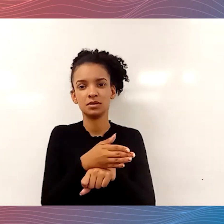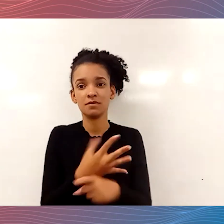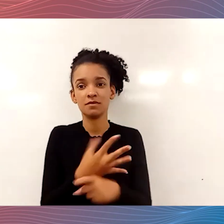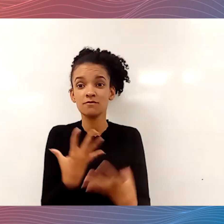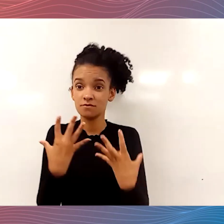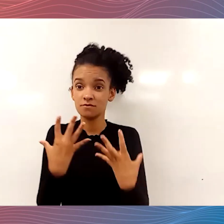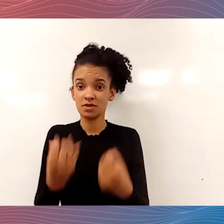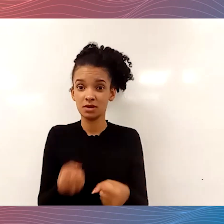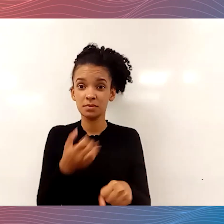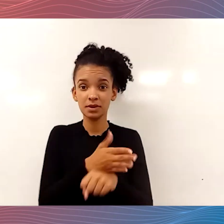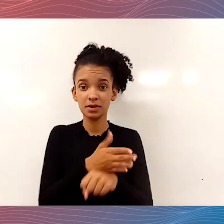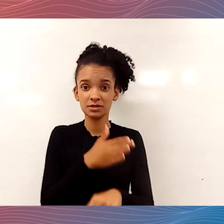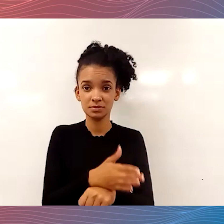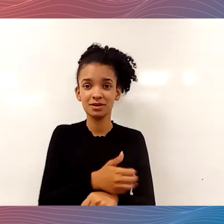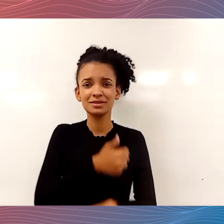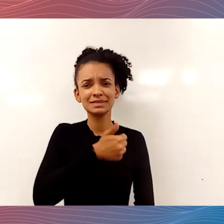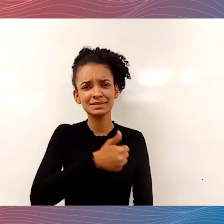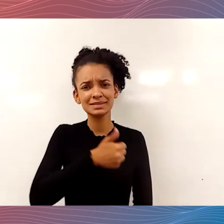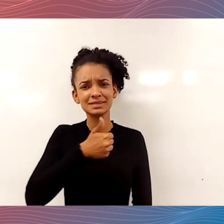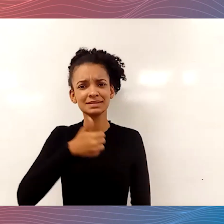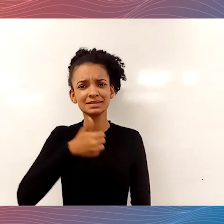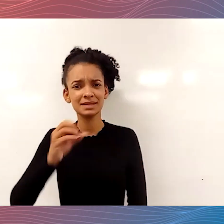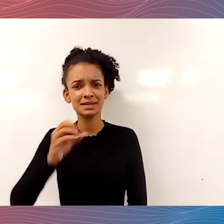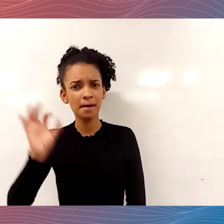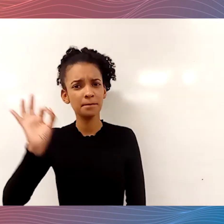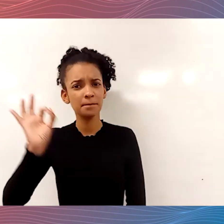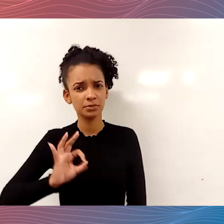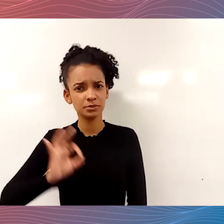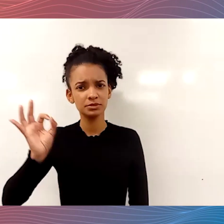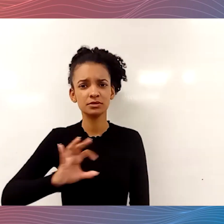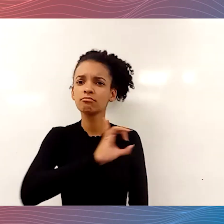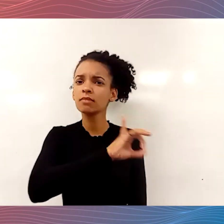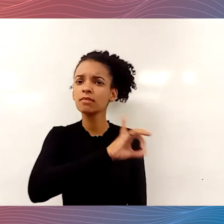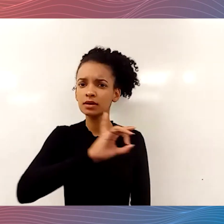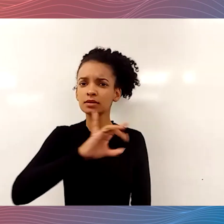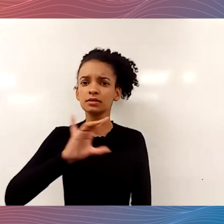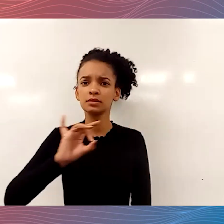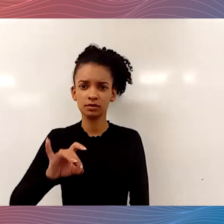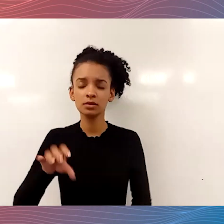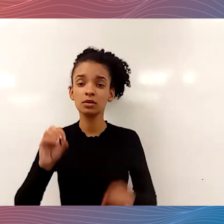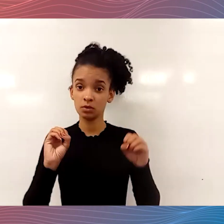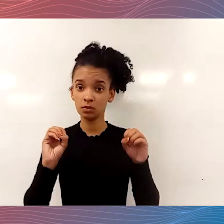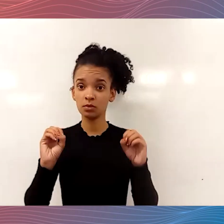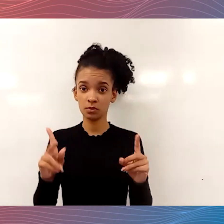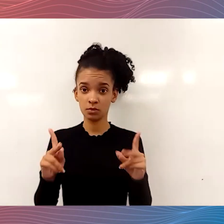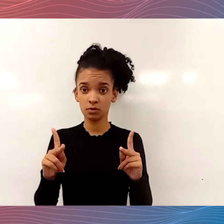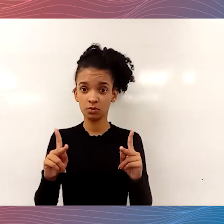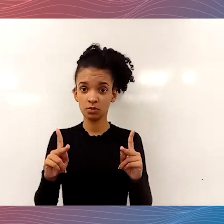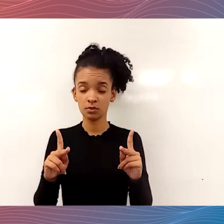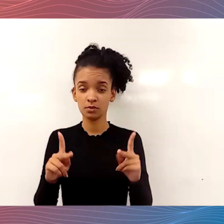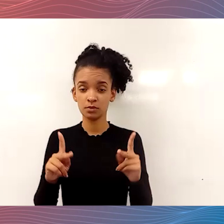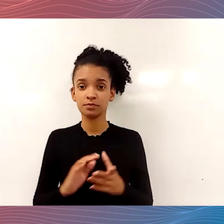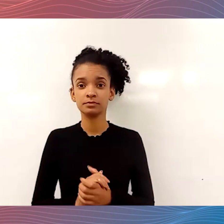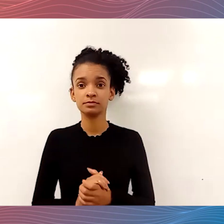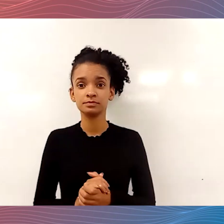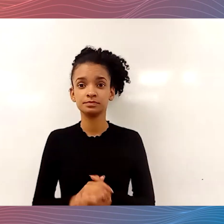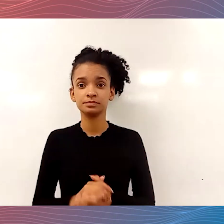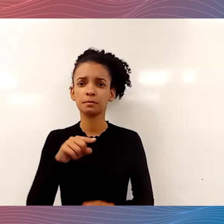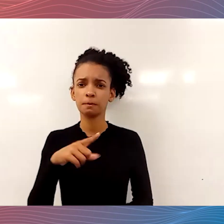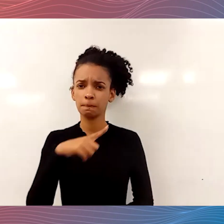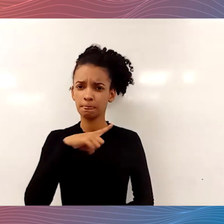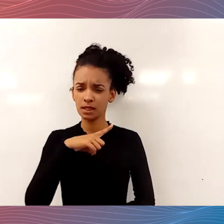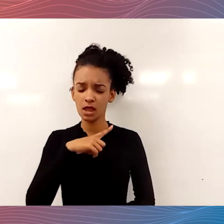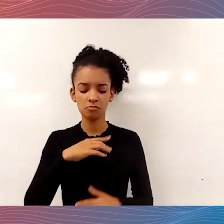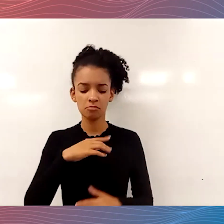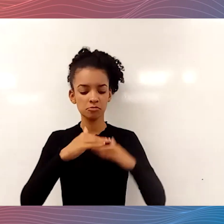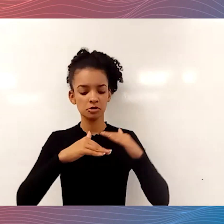110%? Cada parte, tá? Efetua o crescimento do próprio corpo, para quê? Para a edificação